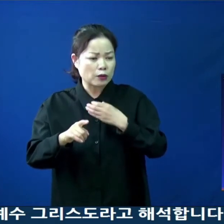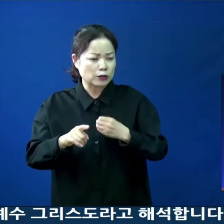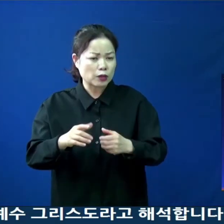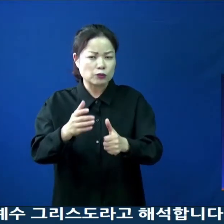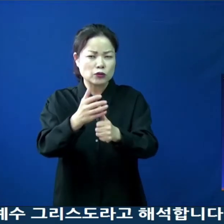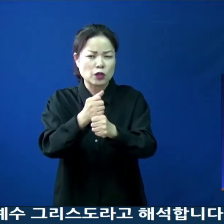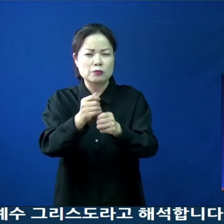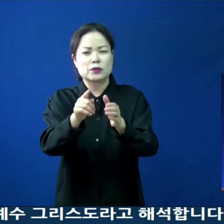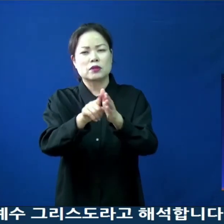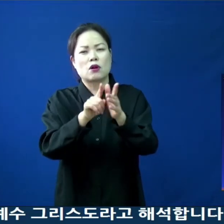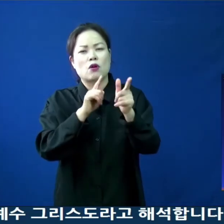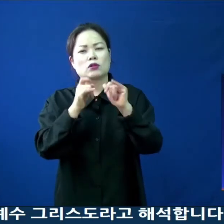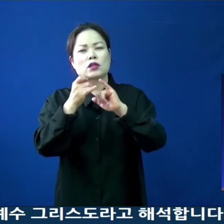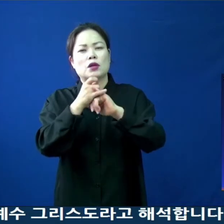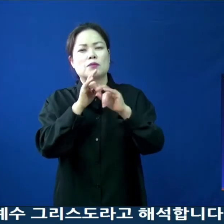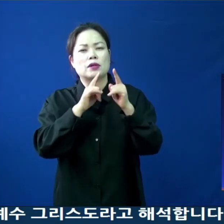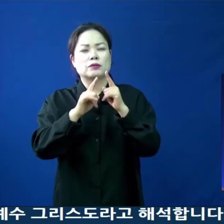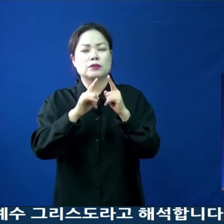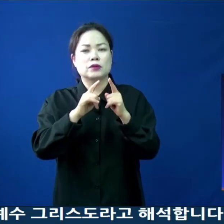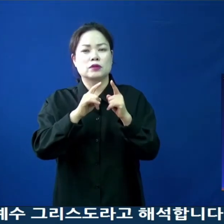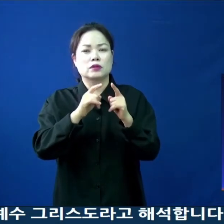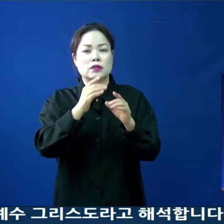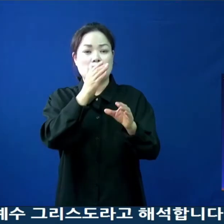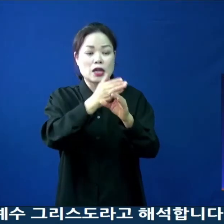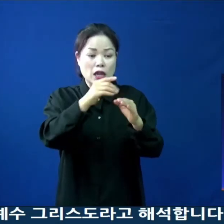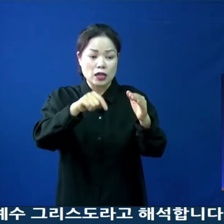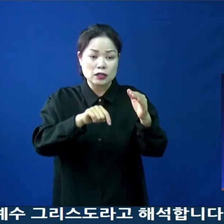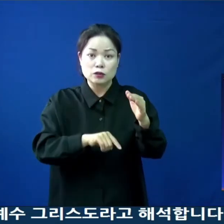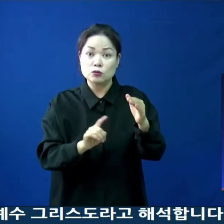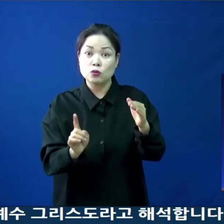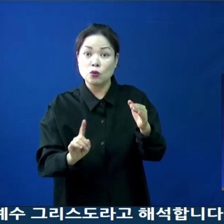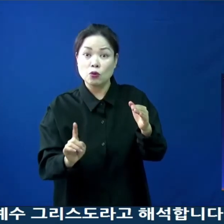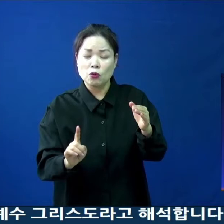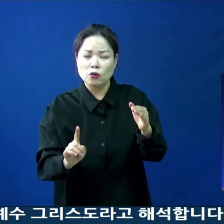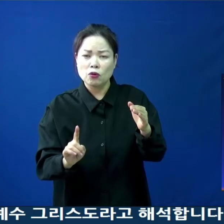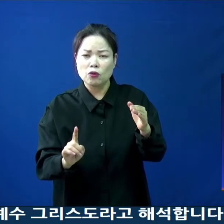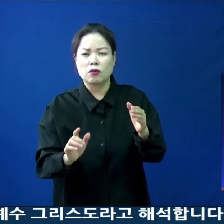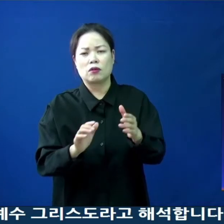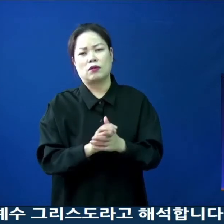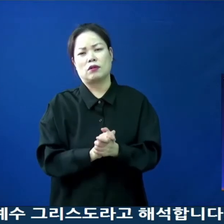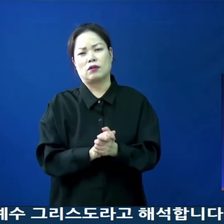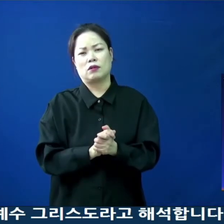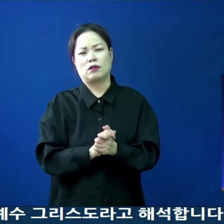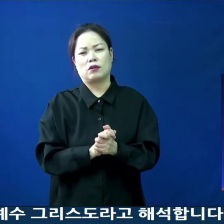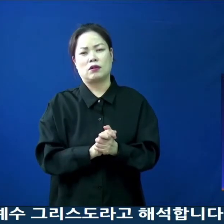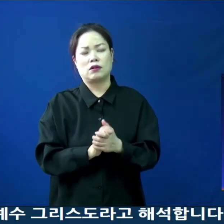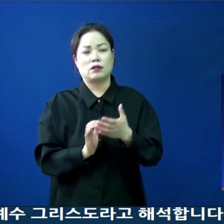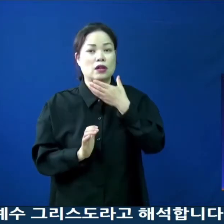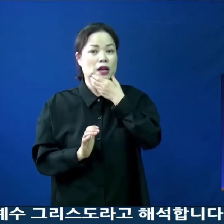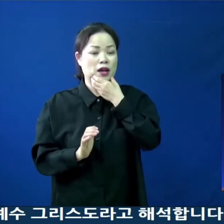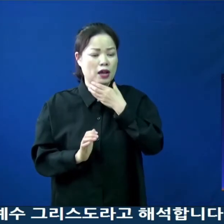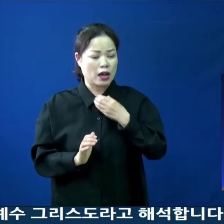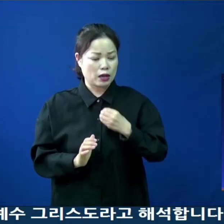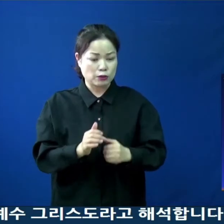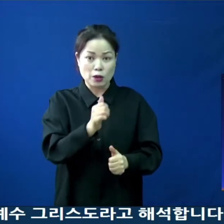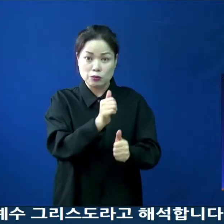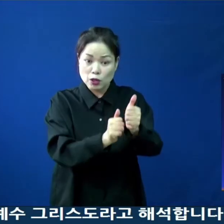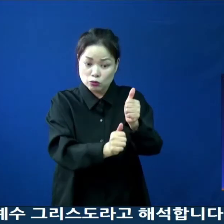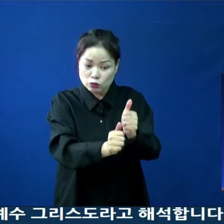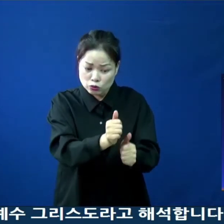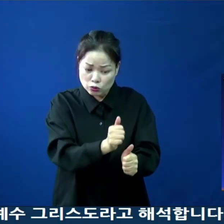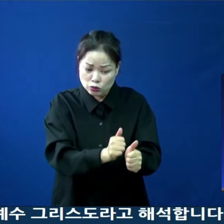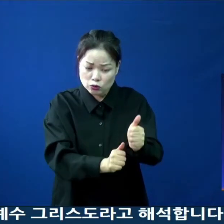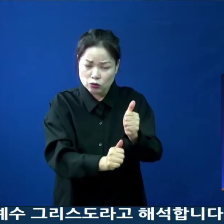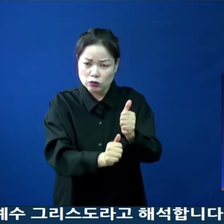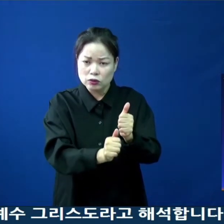붙잡고 믿었던 그 언약의 말씀의 핵심이 무엇입니까? 바로 아브라함의 후손, 아브라함의